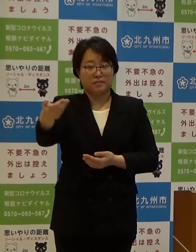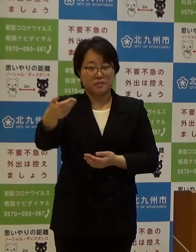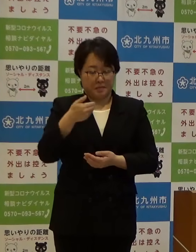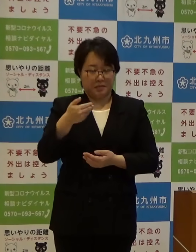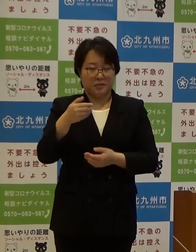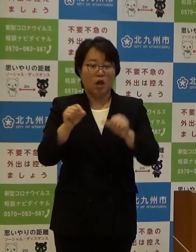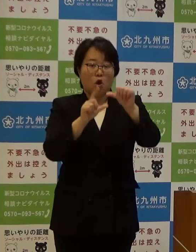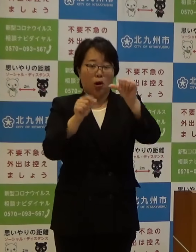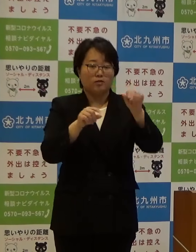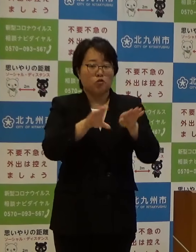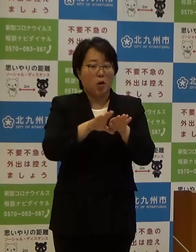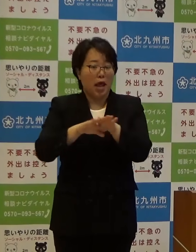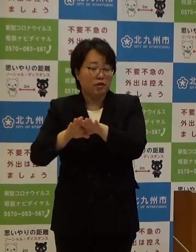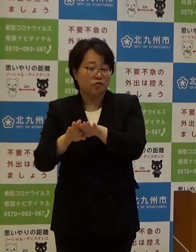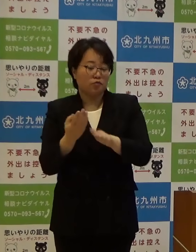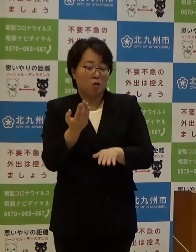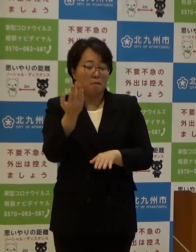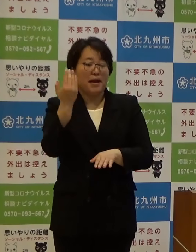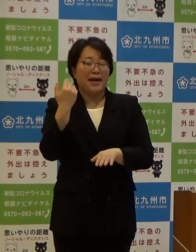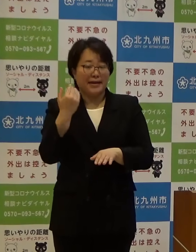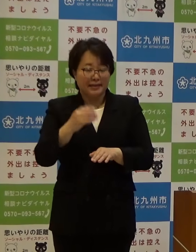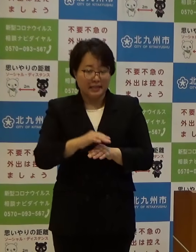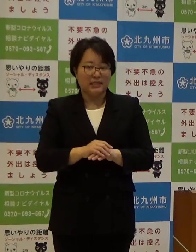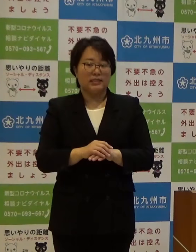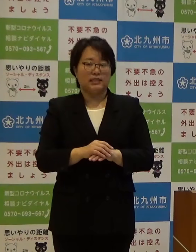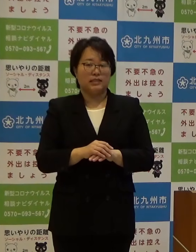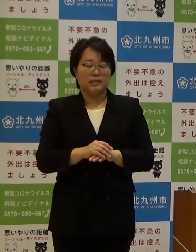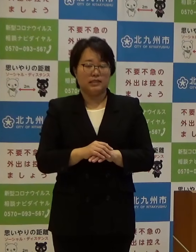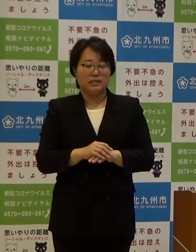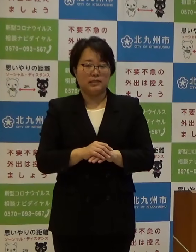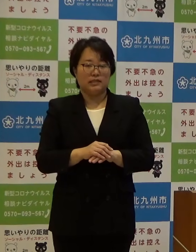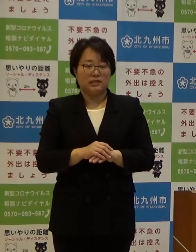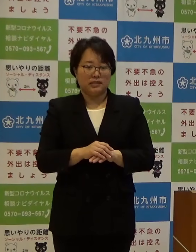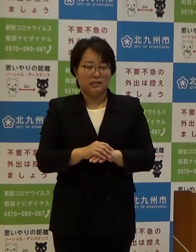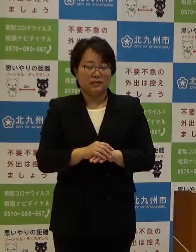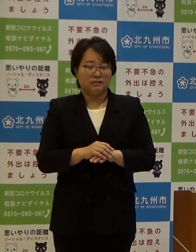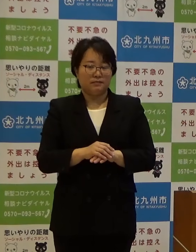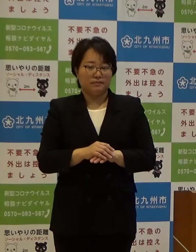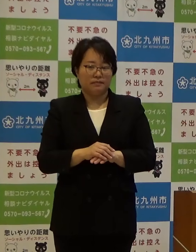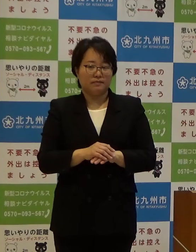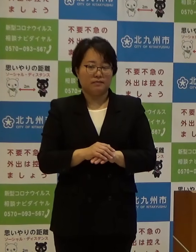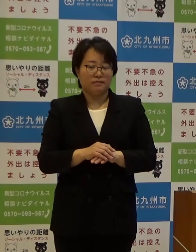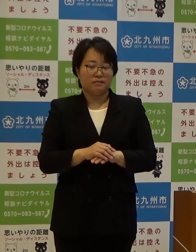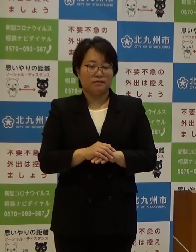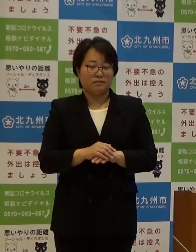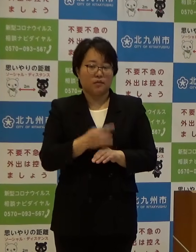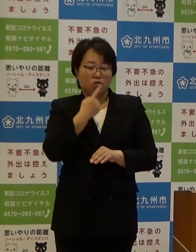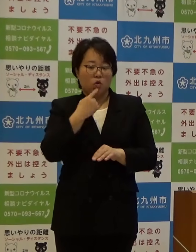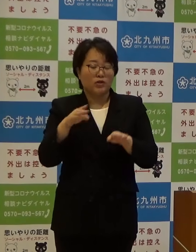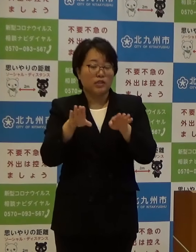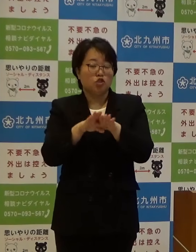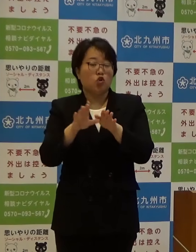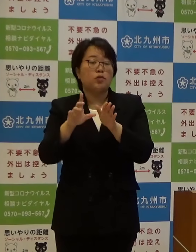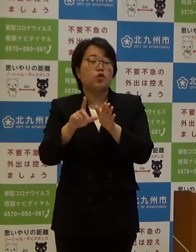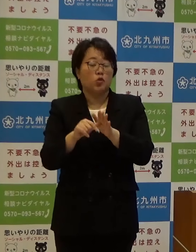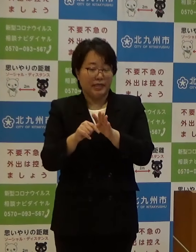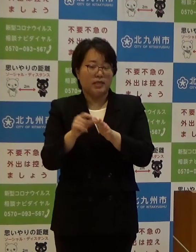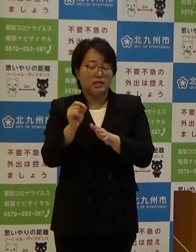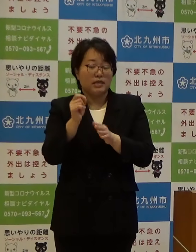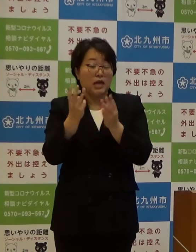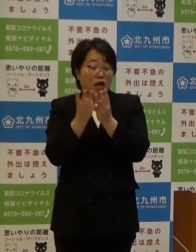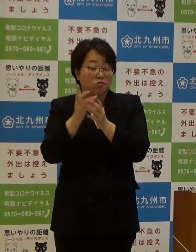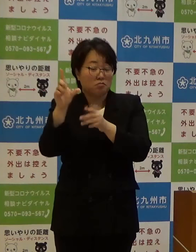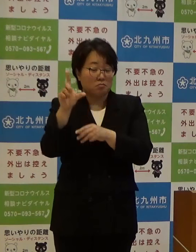前にして、休日に 74.2% 減という、数字が出ているわけですけれ